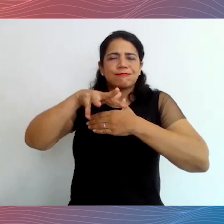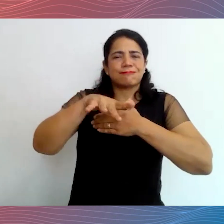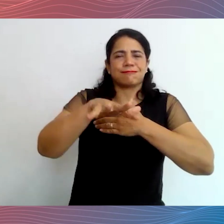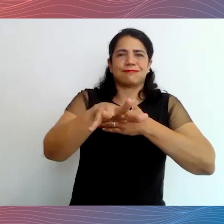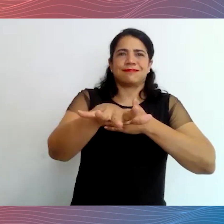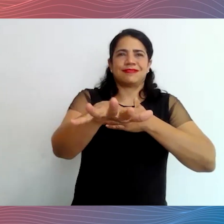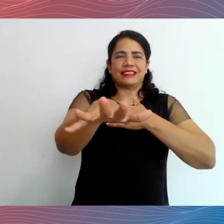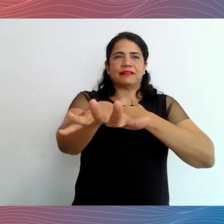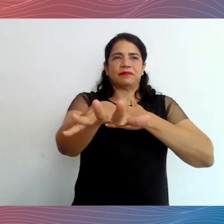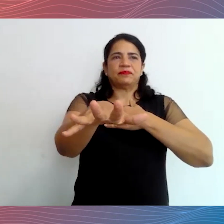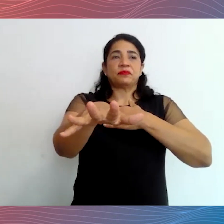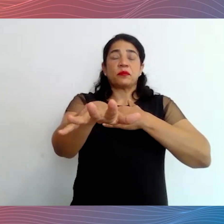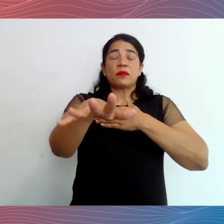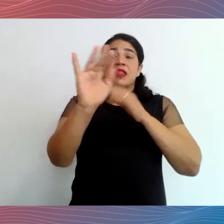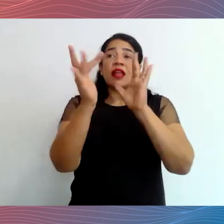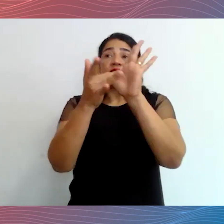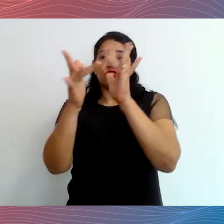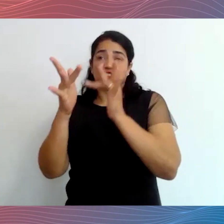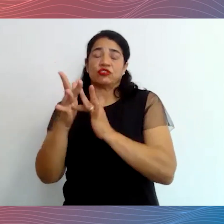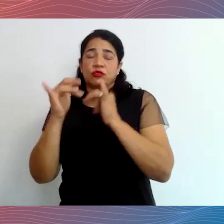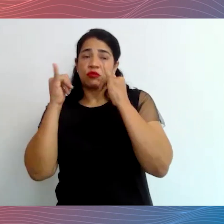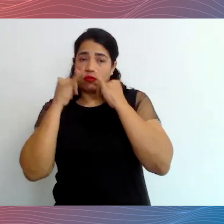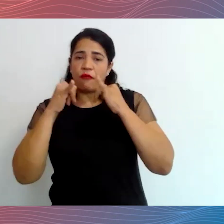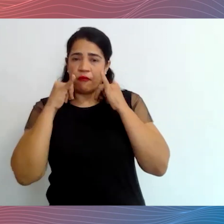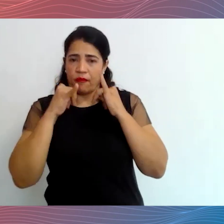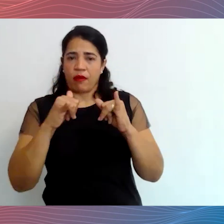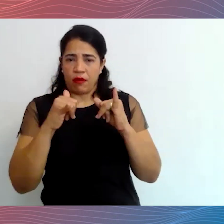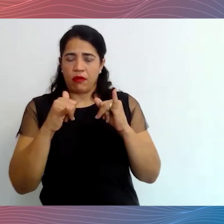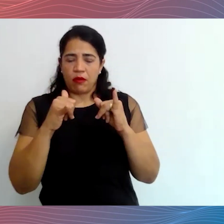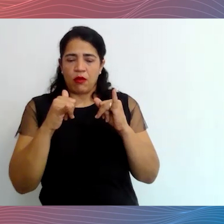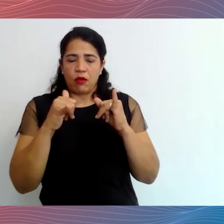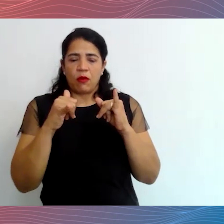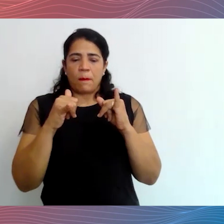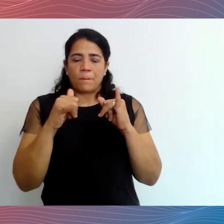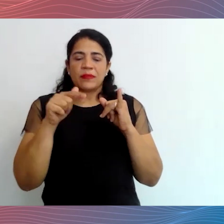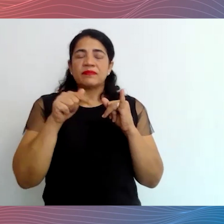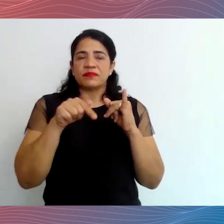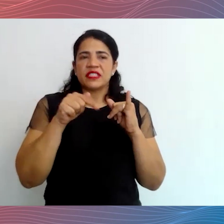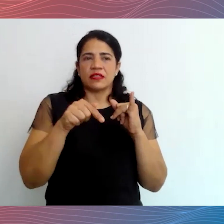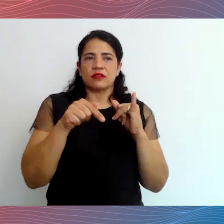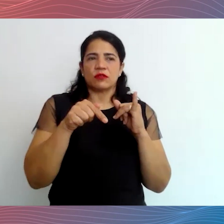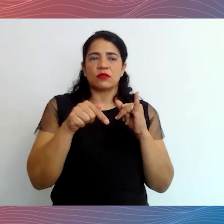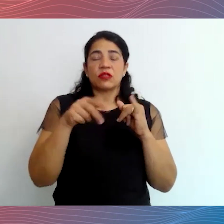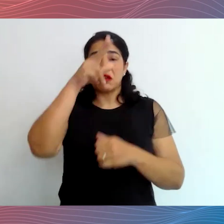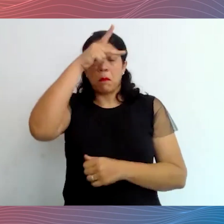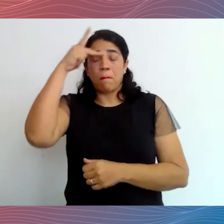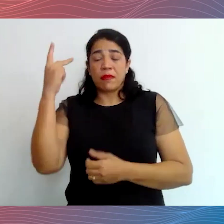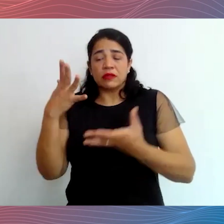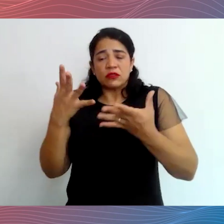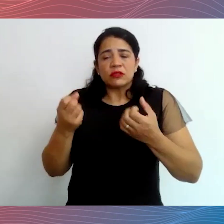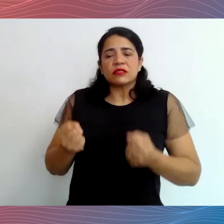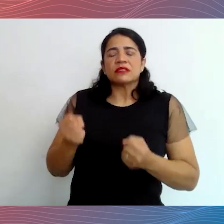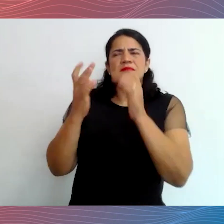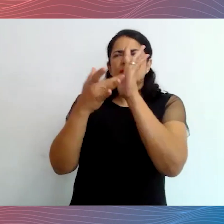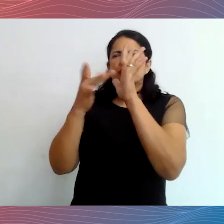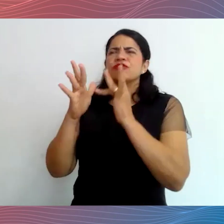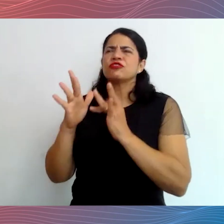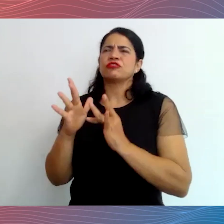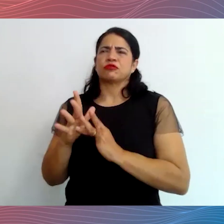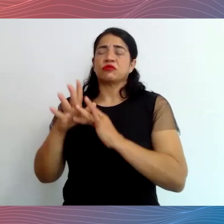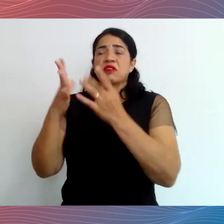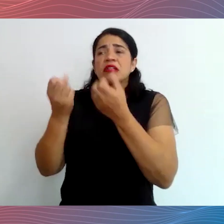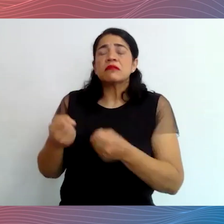com respeito ao Espírito que há vindo de receber os que nele crescem. Pois o